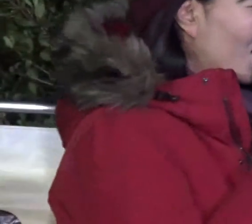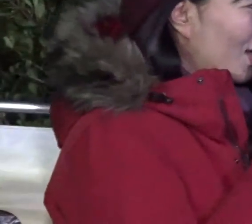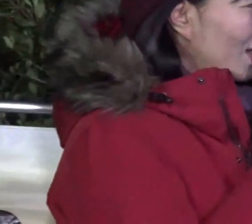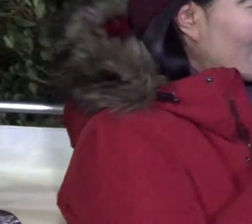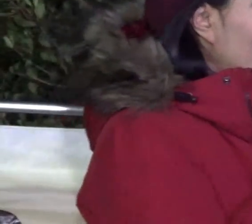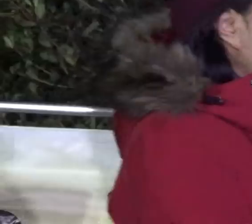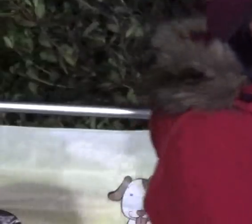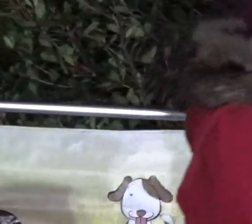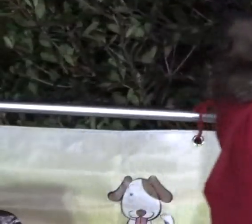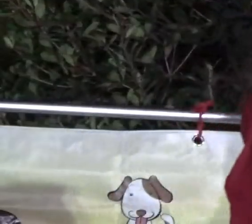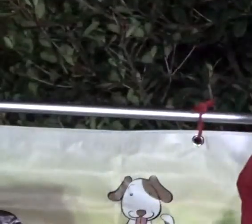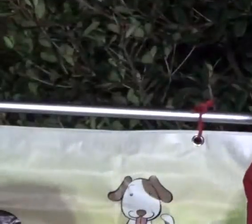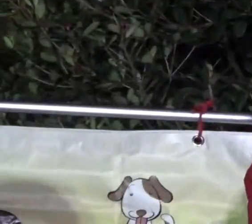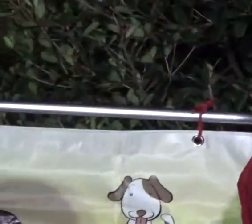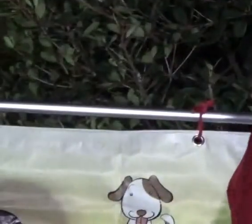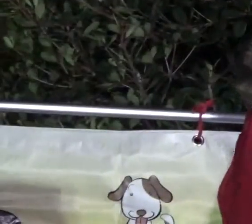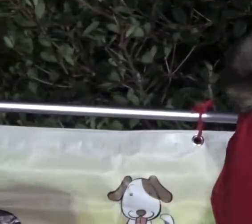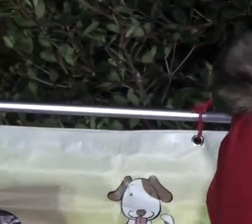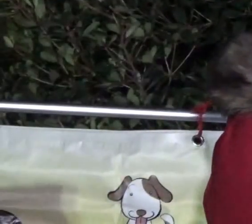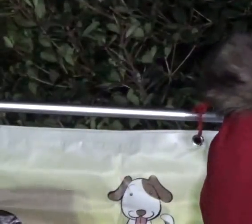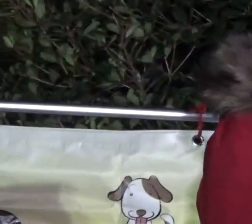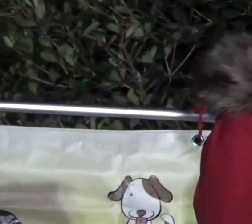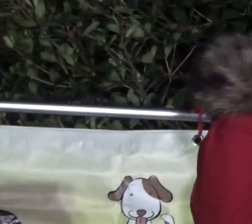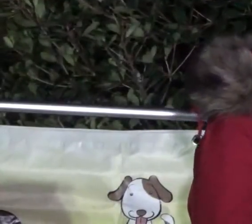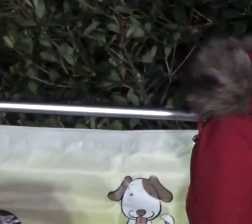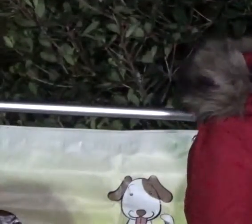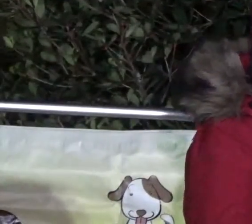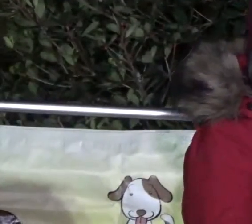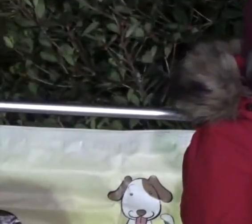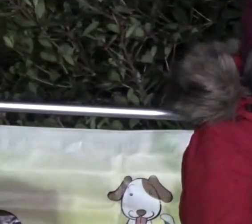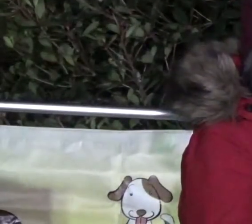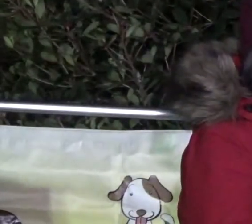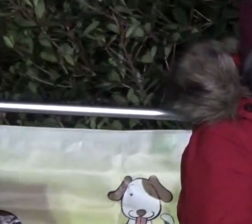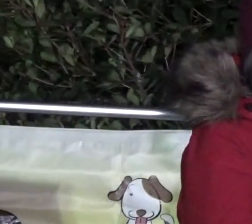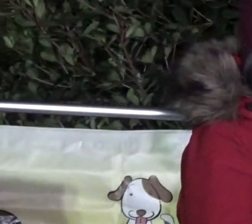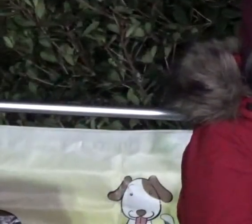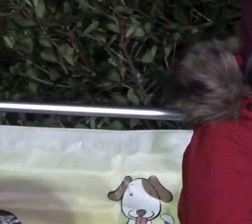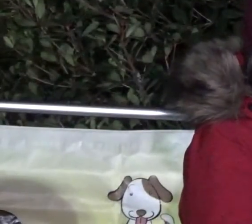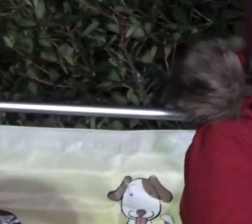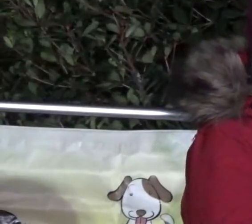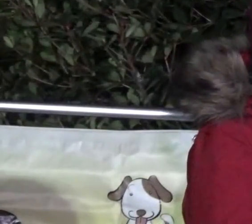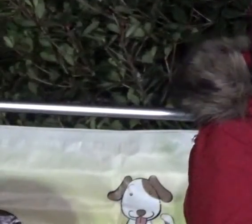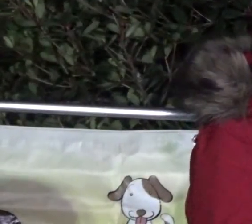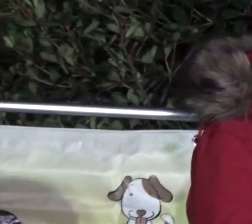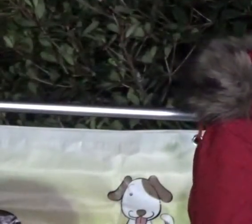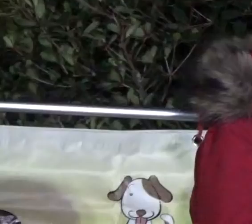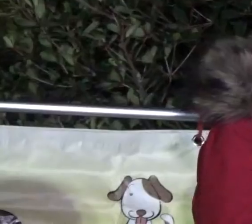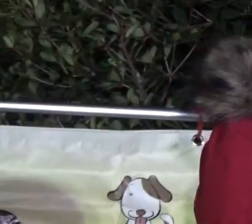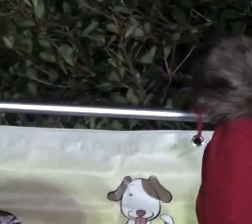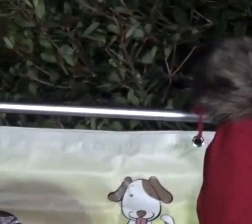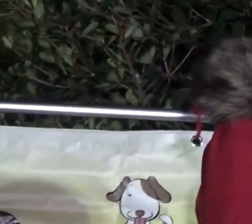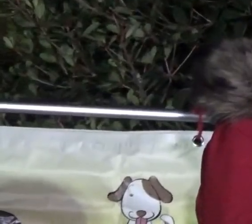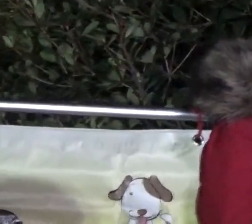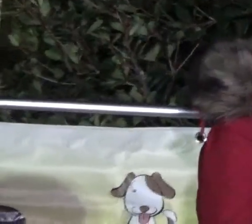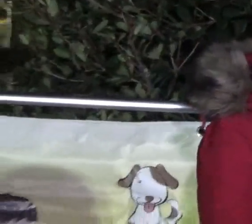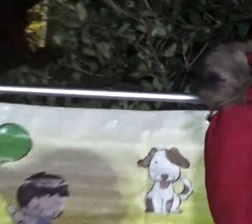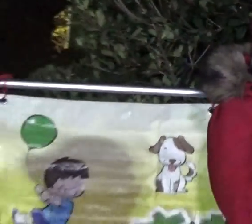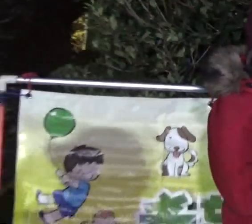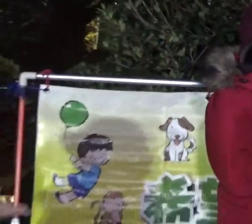もう泣いちゃうわ いいよ泣いても。 希望のエリア音楽隊の皆さんです。